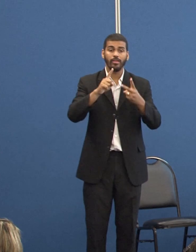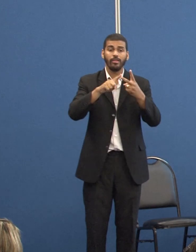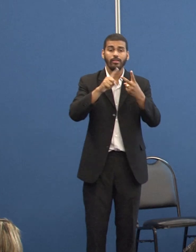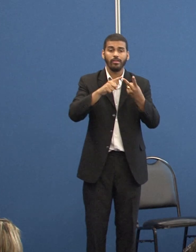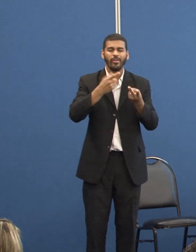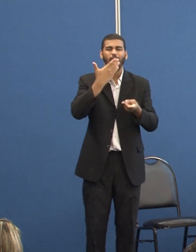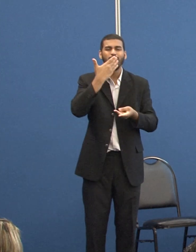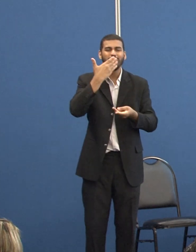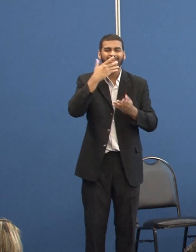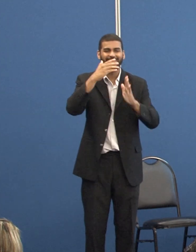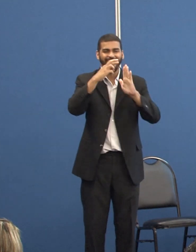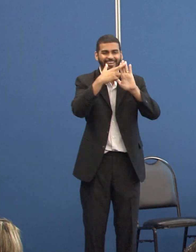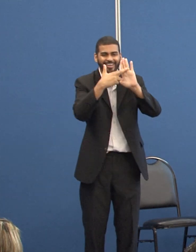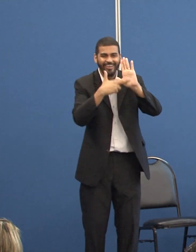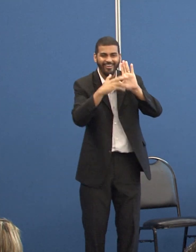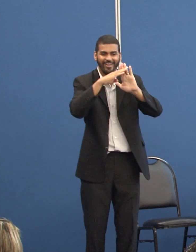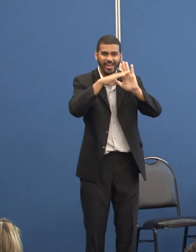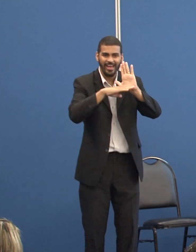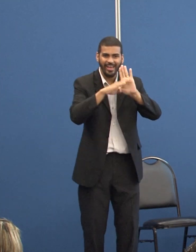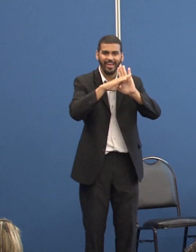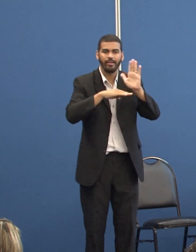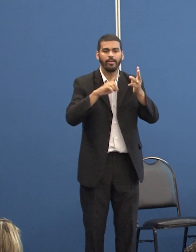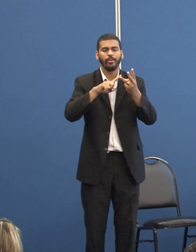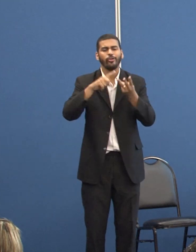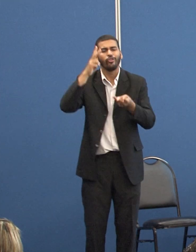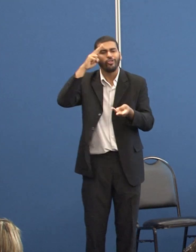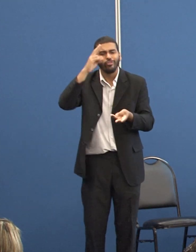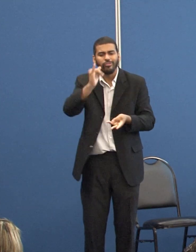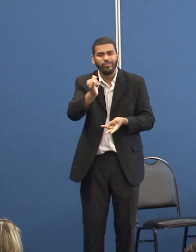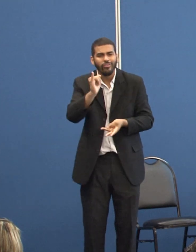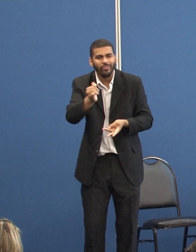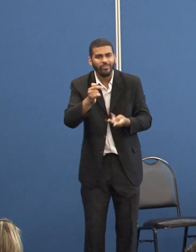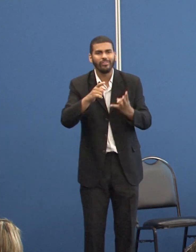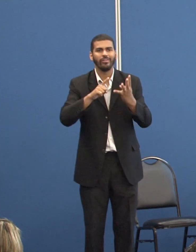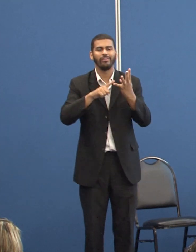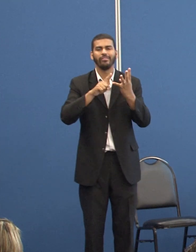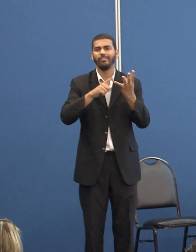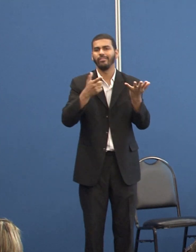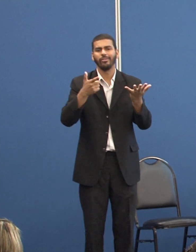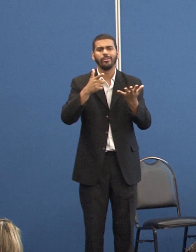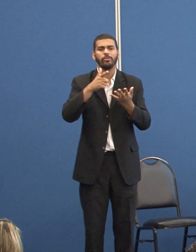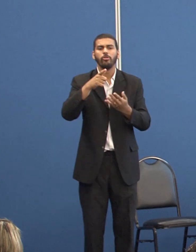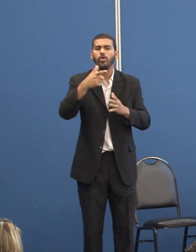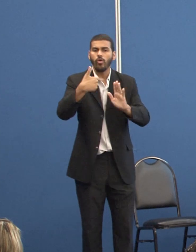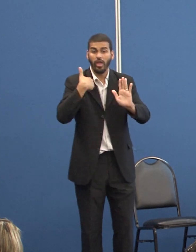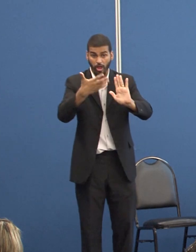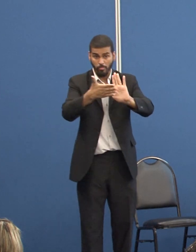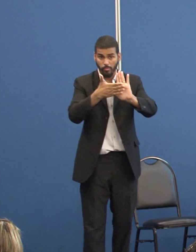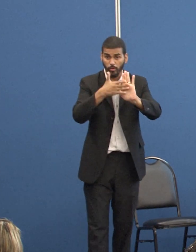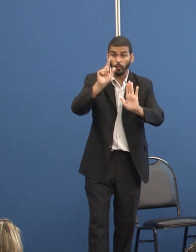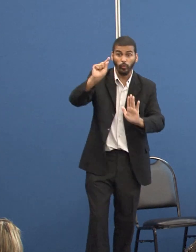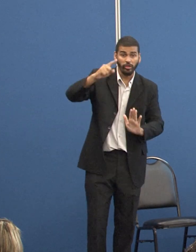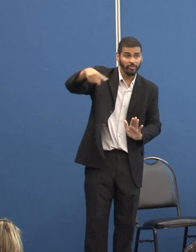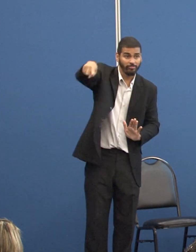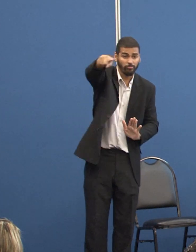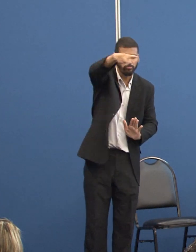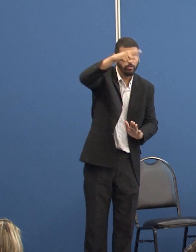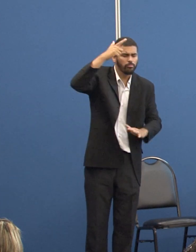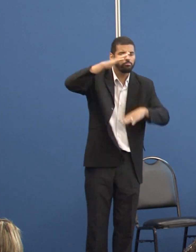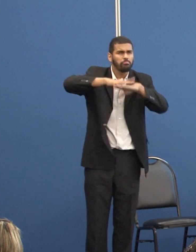receitas, vários gêneros, livros, historinhas, enfim. O que nós queremos propor? Que vocês comecem a